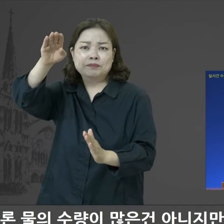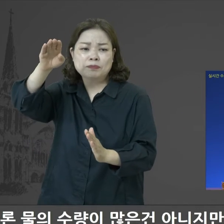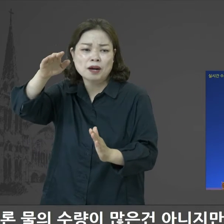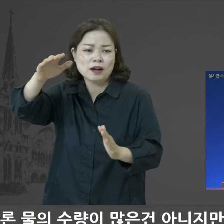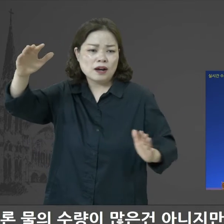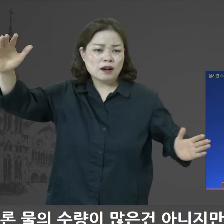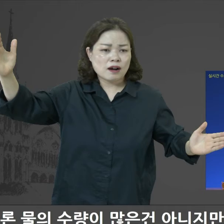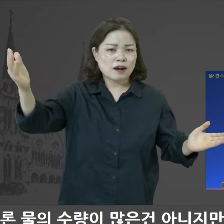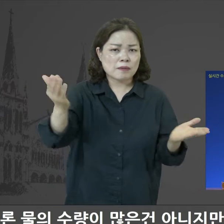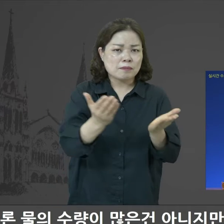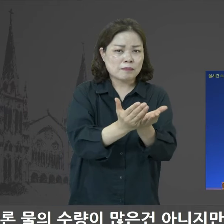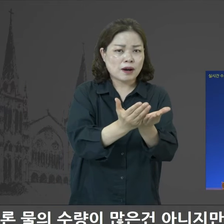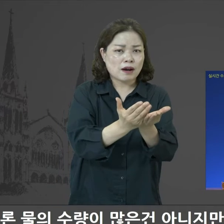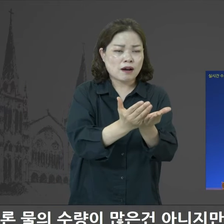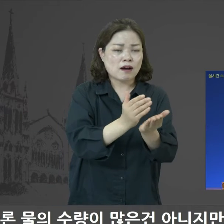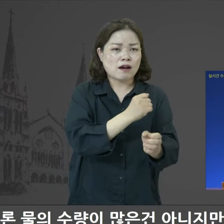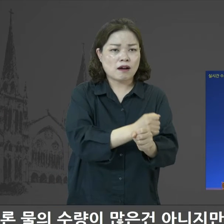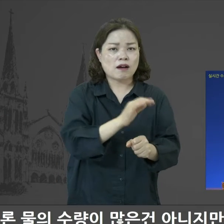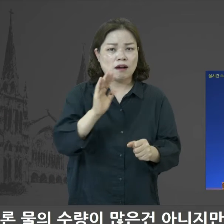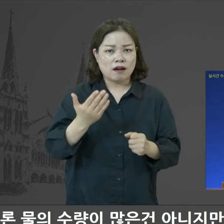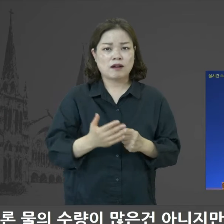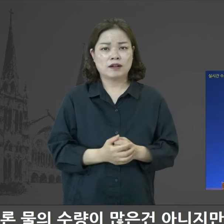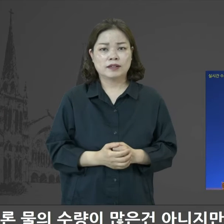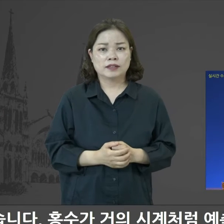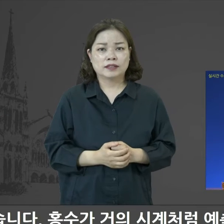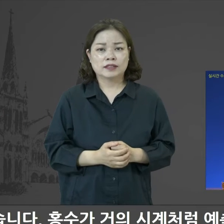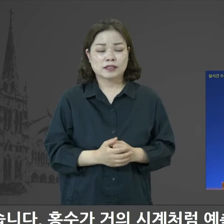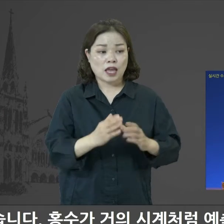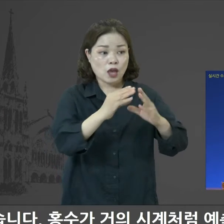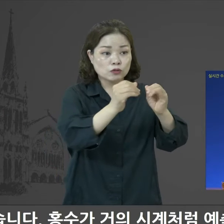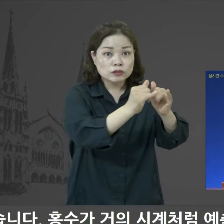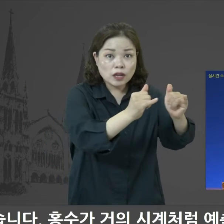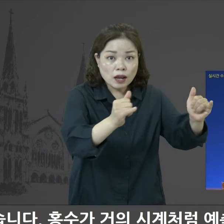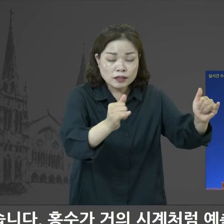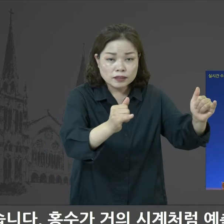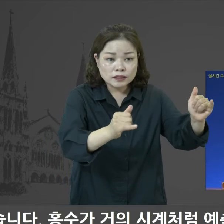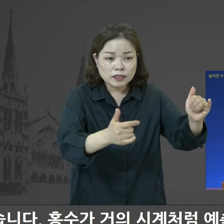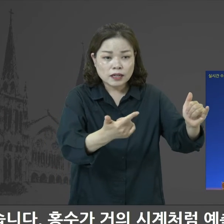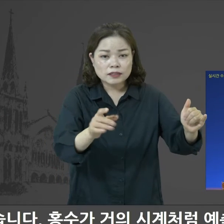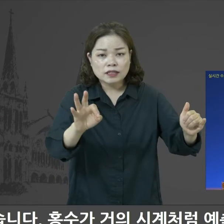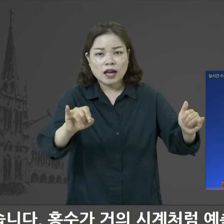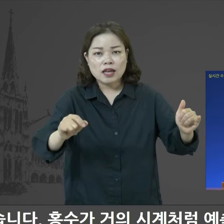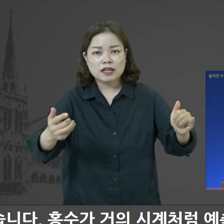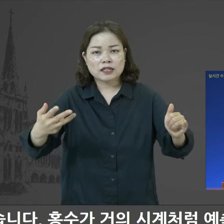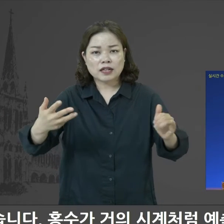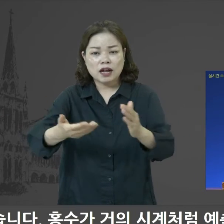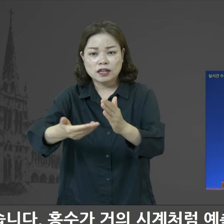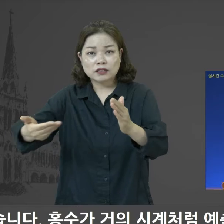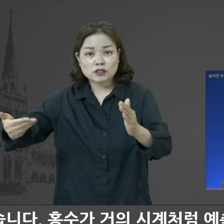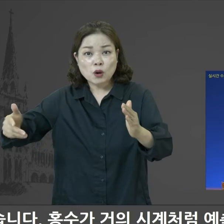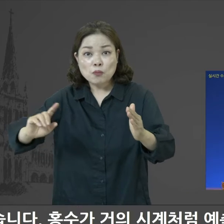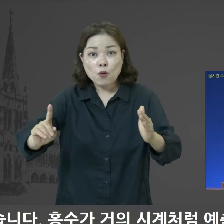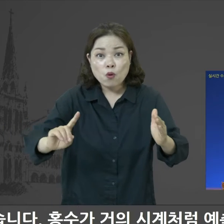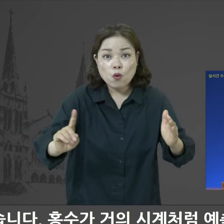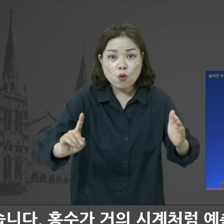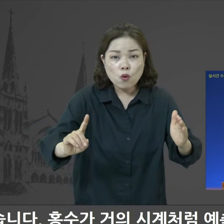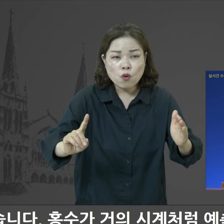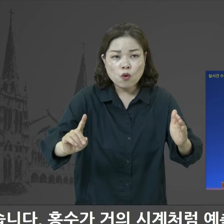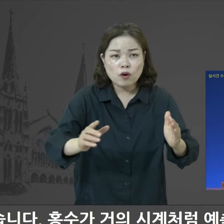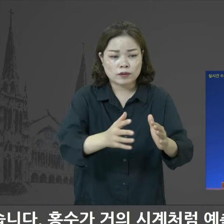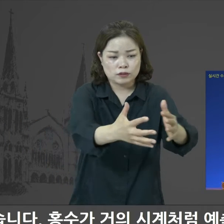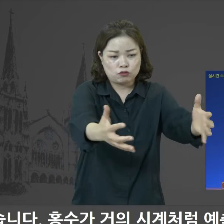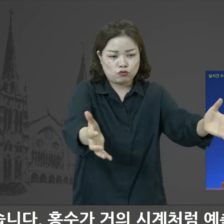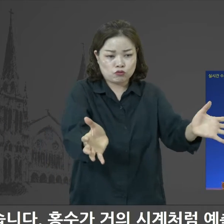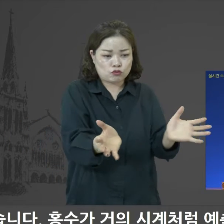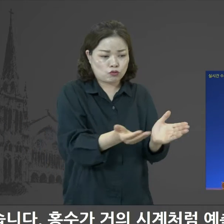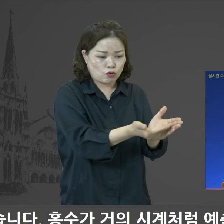정확하게 일치했다는 것입니다. 그러니까 애굽 사람들은 나일강을 중심으로 무엇을 만들겠습니까? 수로를